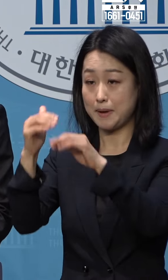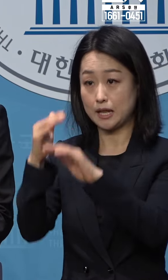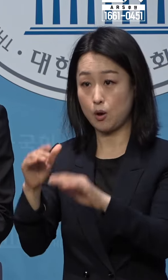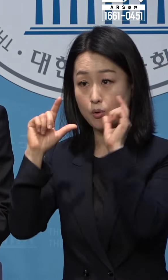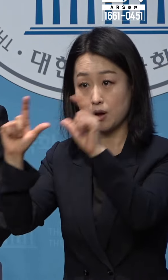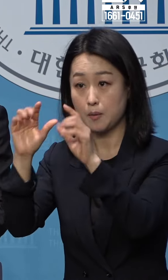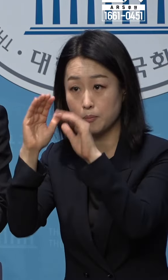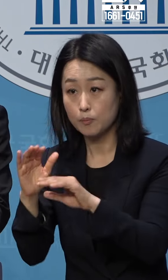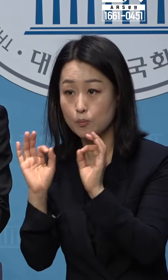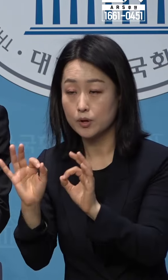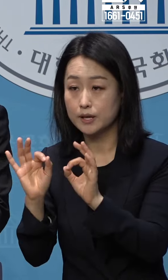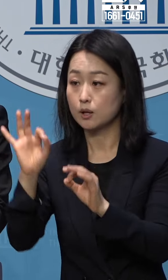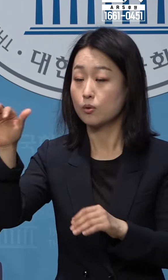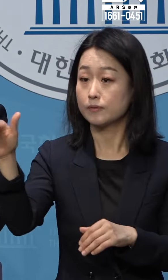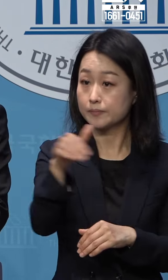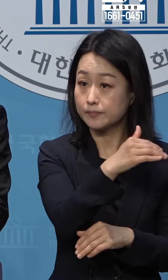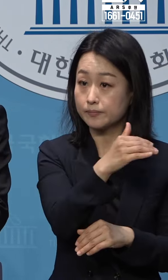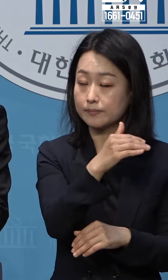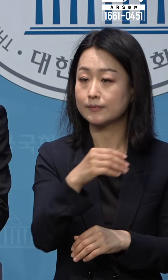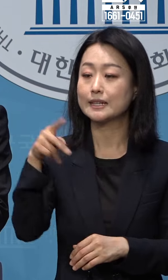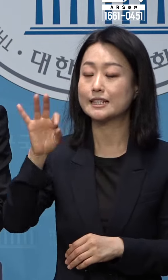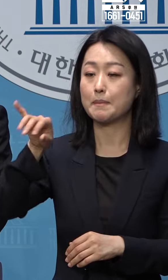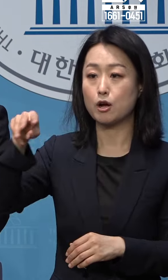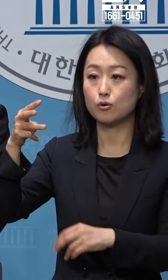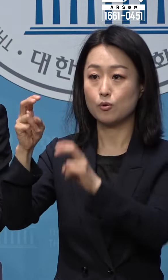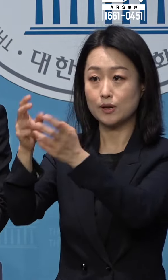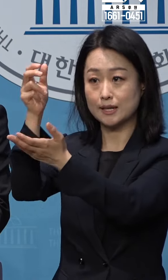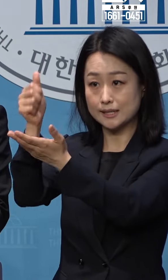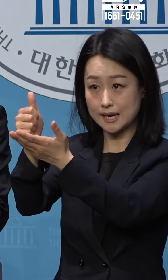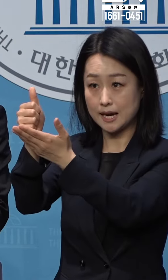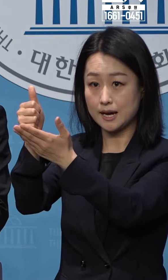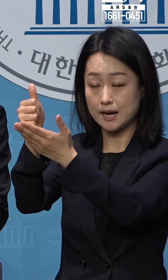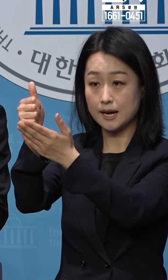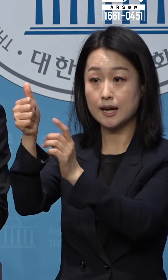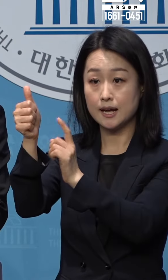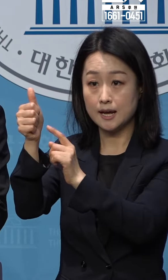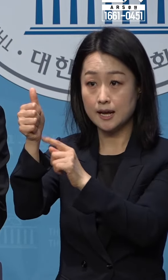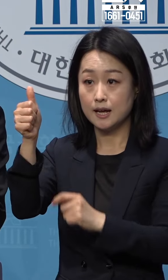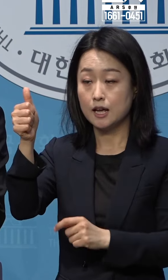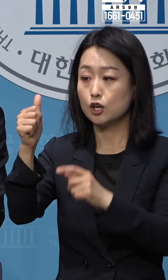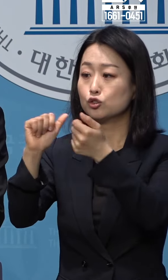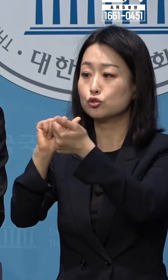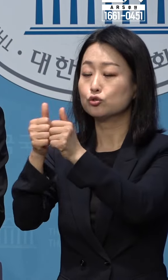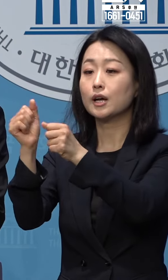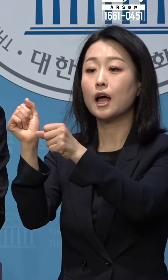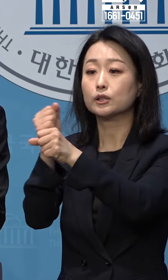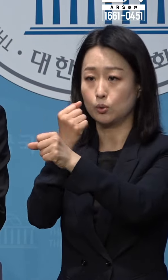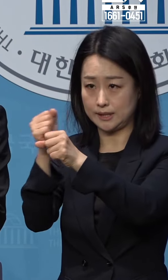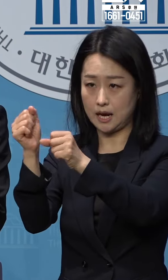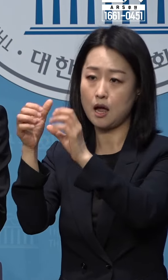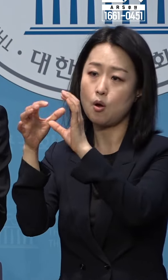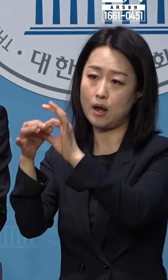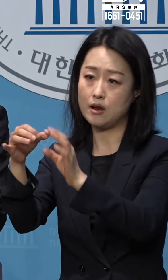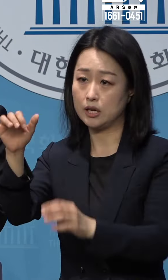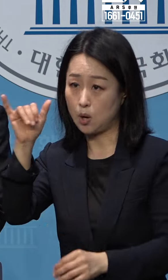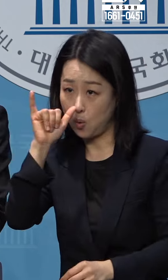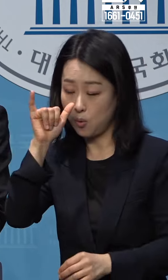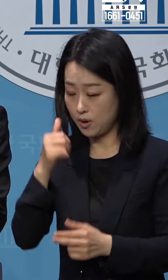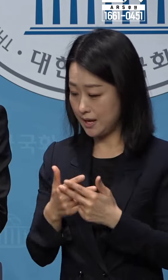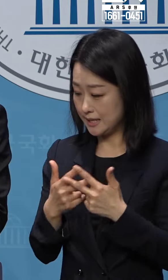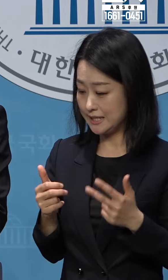김성태가 북한측에 준 돈이 쌍방울 김성태를 김성태 등의 주가 조작을 위한 사실 그리고 이재면